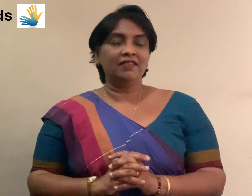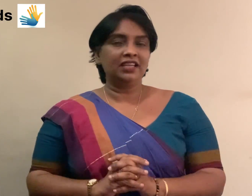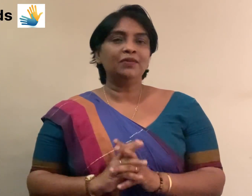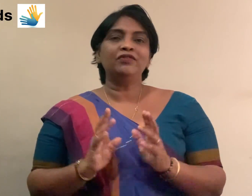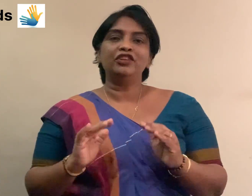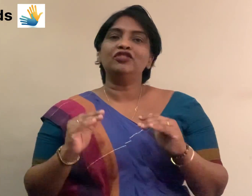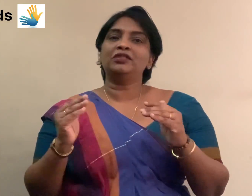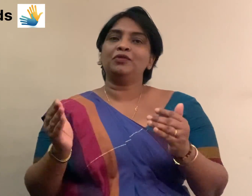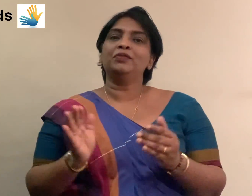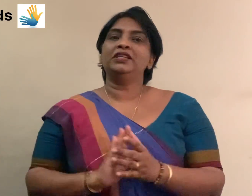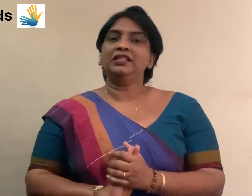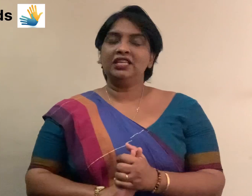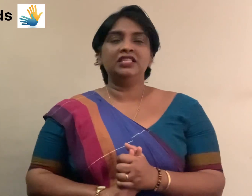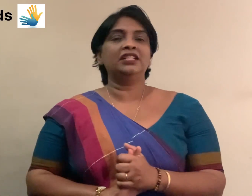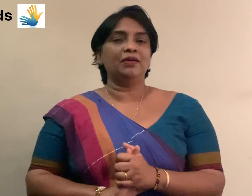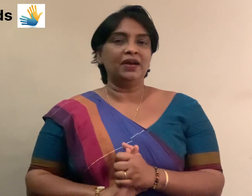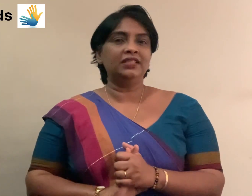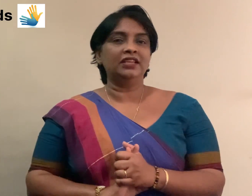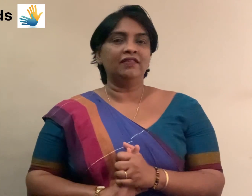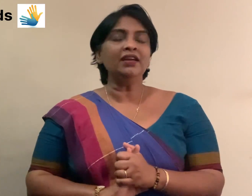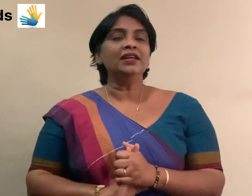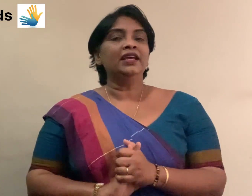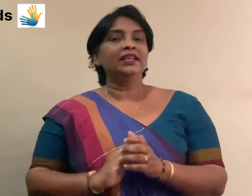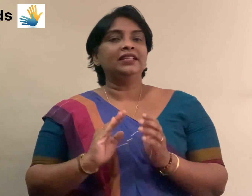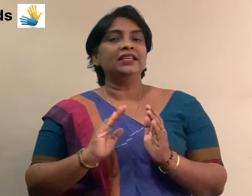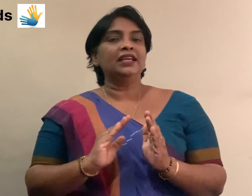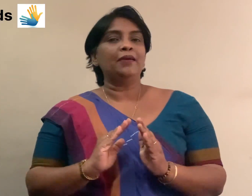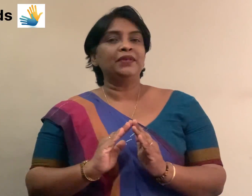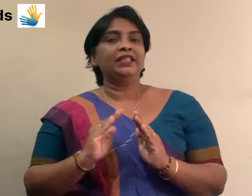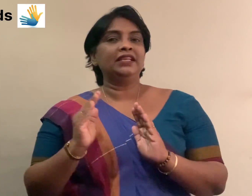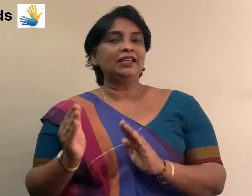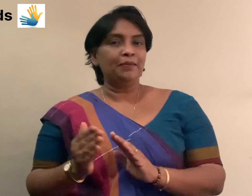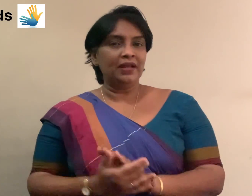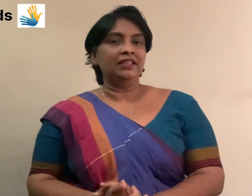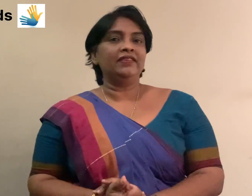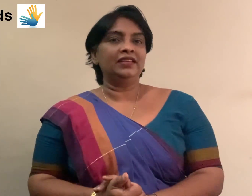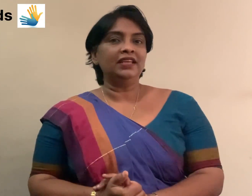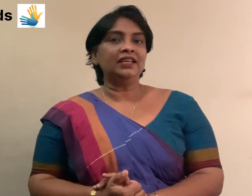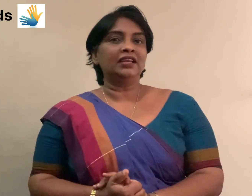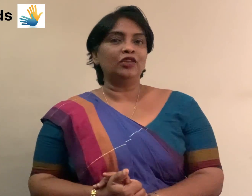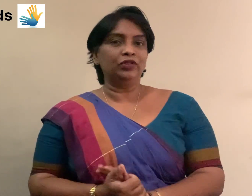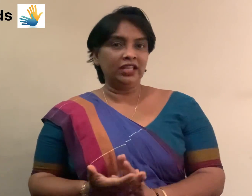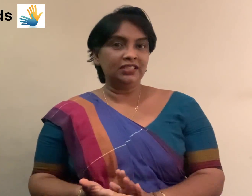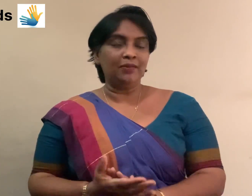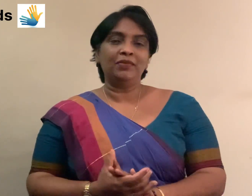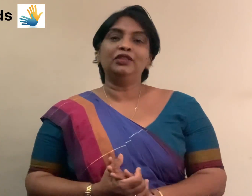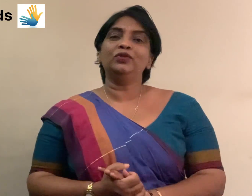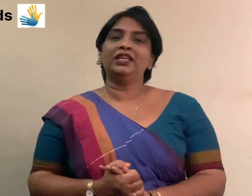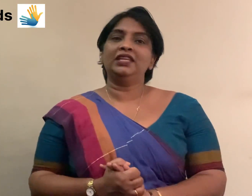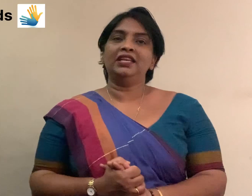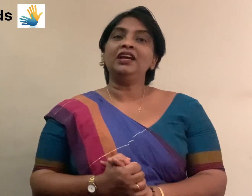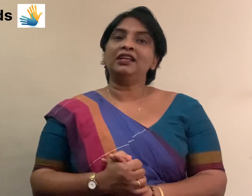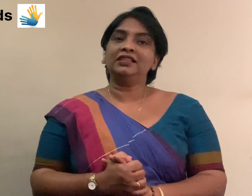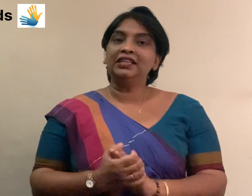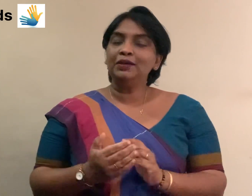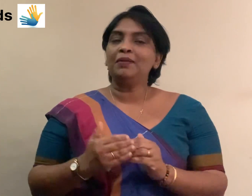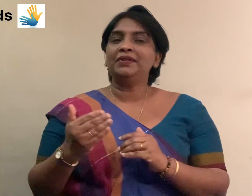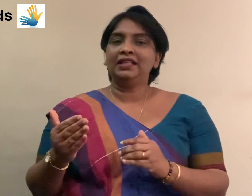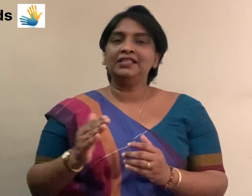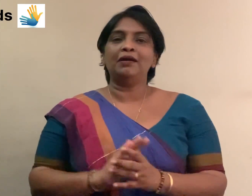වගේම වීඩියෝස් අපි ඔබට ඉදිරියේදීත් ලබා දෙනවා. ඉතින් අපිත් එක්ක සම්බන්ධ වෙන්න අලුතෙන් සම්බන්ධ වුණ කෙනෙක් නම් දිගටම අපිත් එක්ක සම්බන්ධ